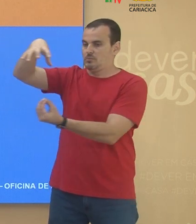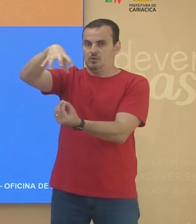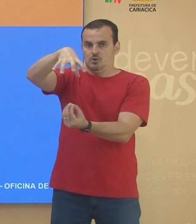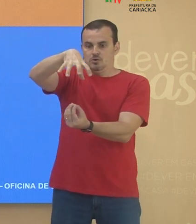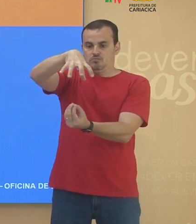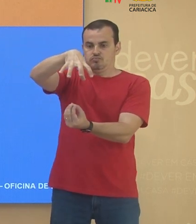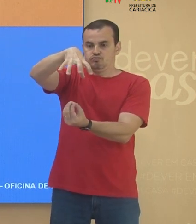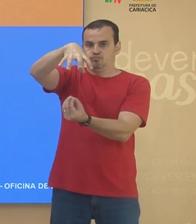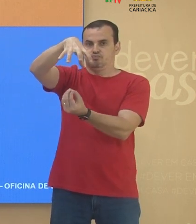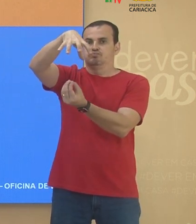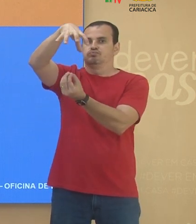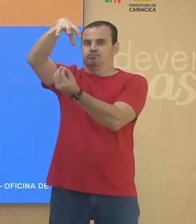Balão.